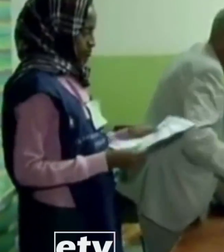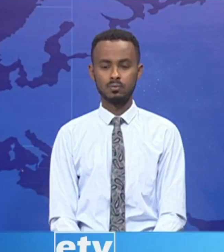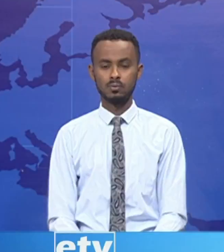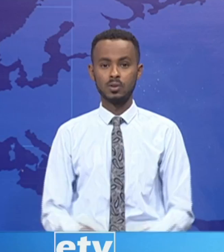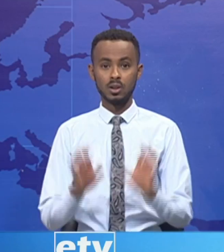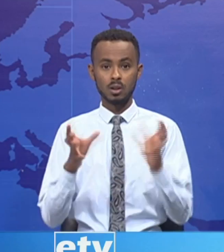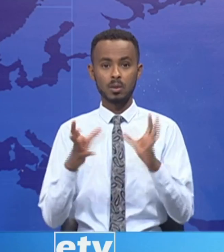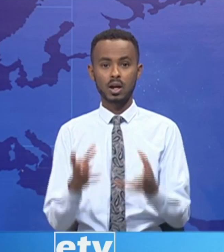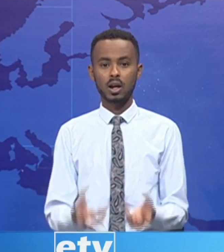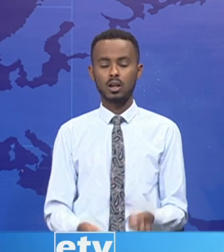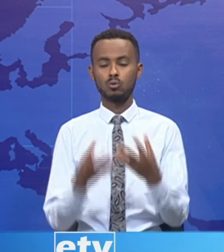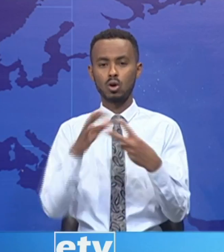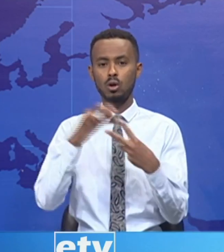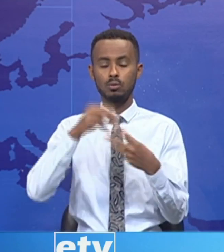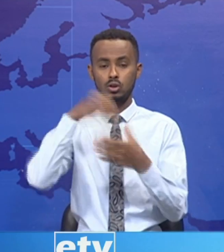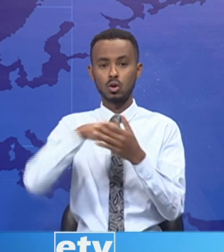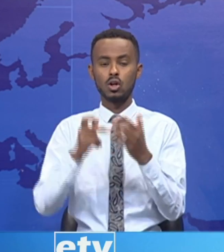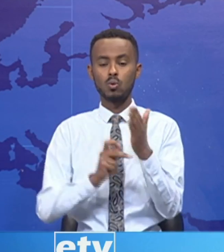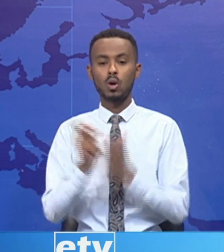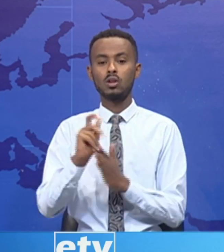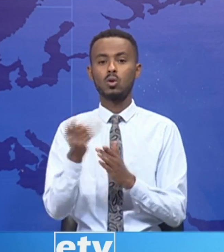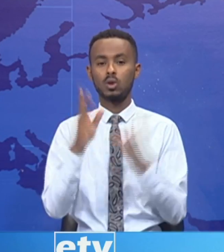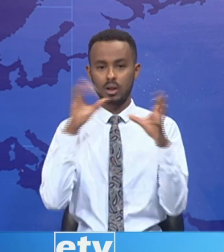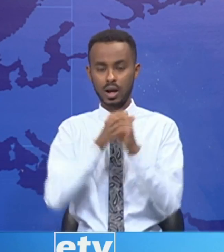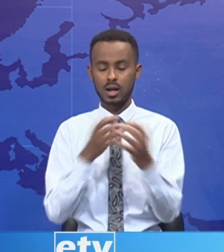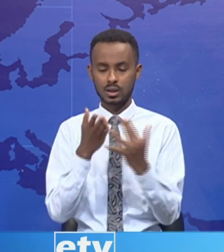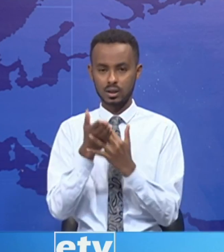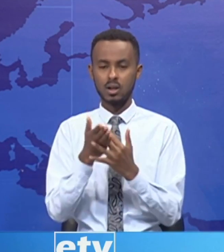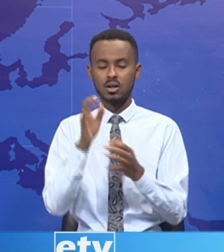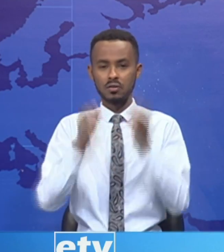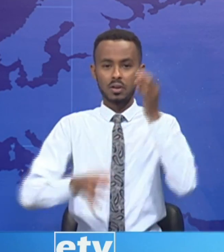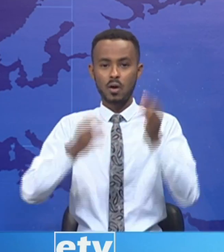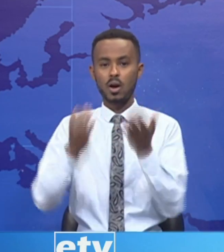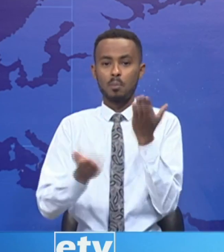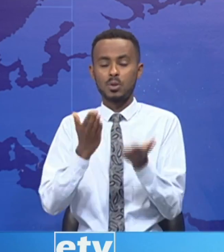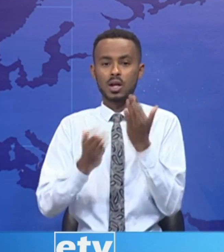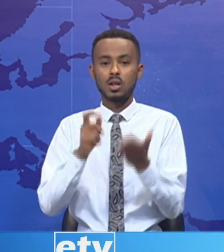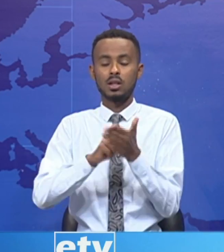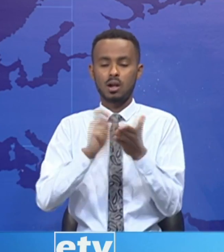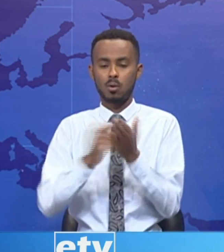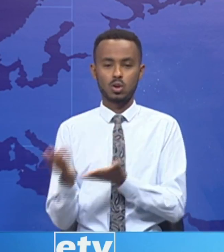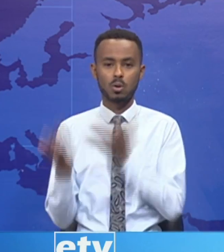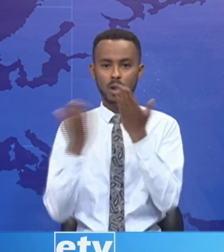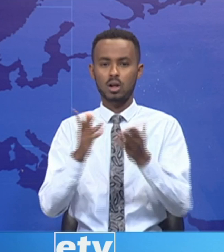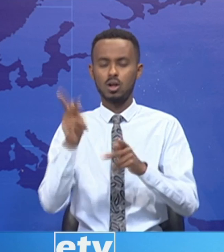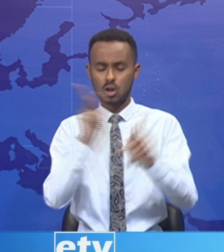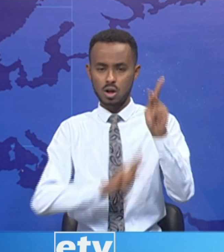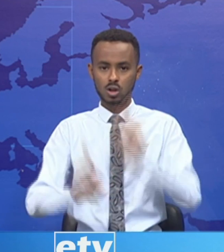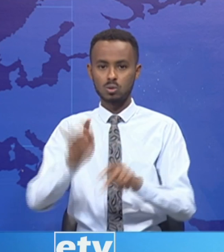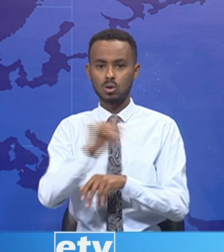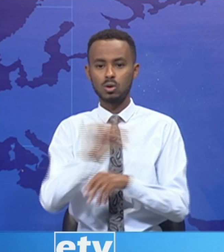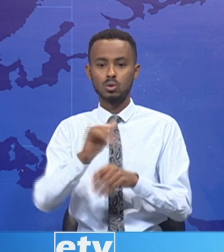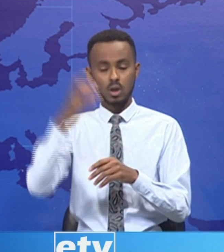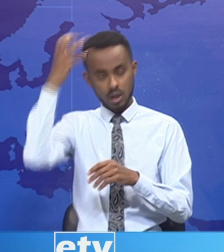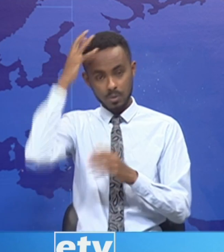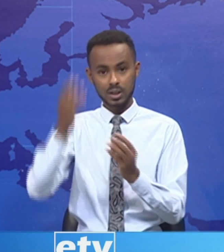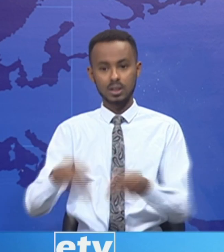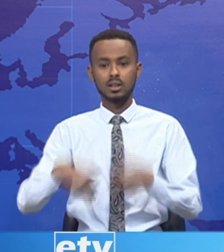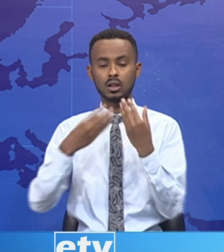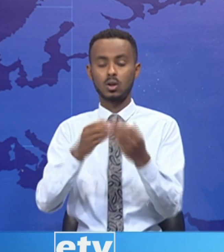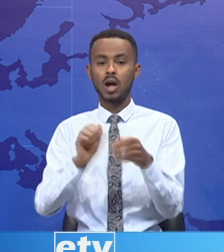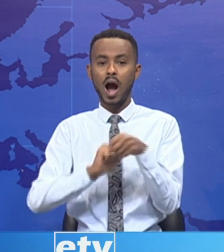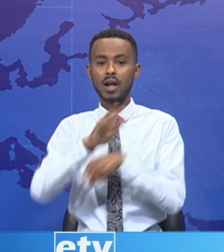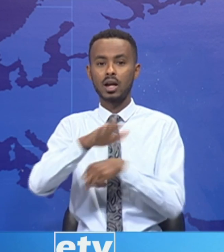የመገናኛ ብዙሃን ምርጫው ዲሞክራሲያዊ ሆኖ ይጠናቀቅ ዘንድ ፍትሐዊና ሚዛናዊ ዘገባን በማቅረብ ከህዝቡ እንዲሁም ከመንግስት የተሰጣቸውን